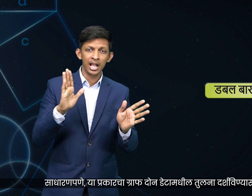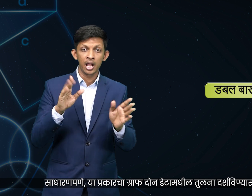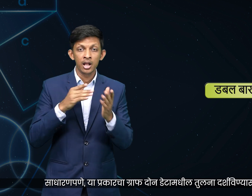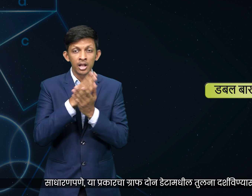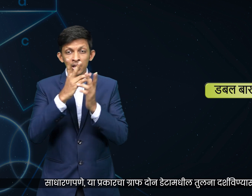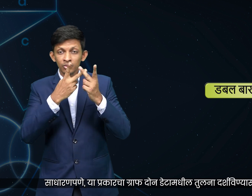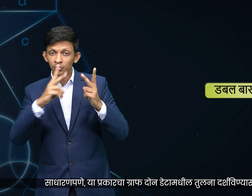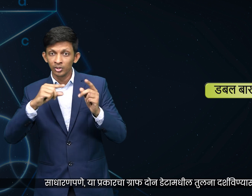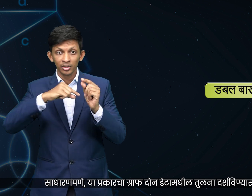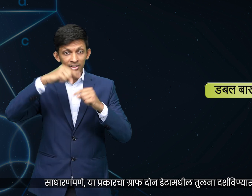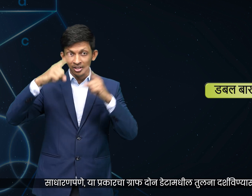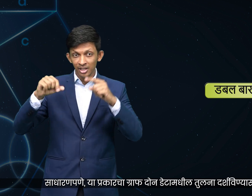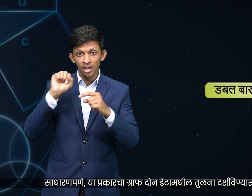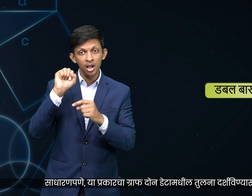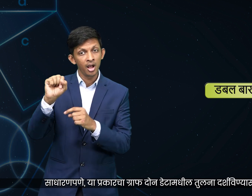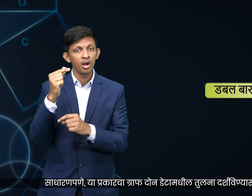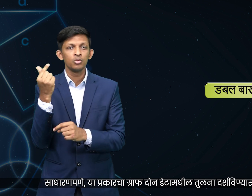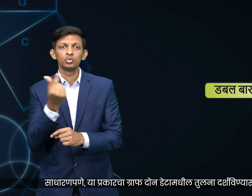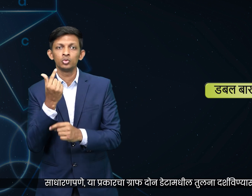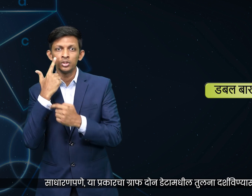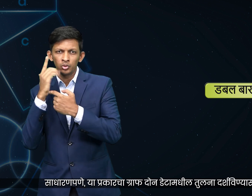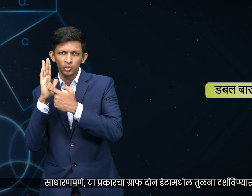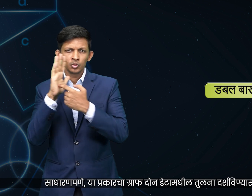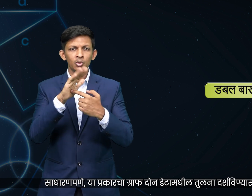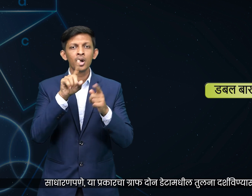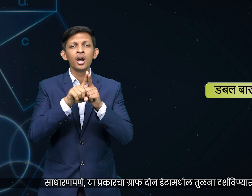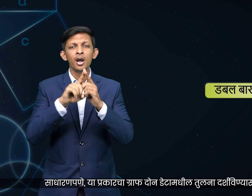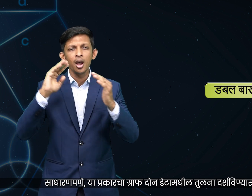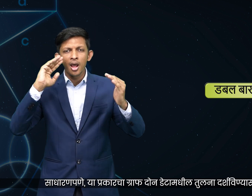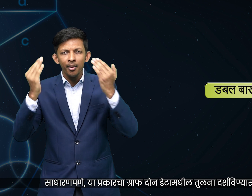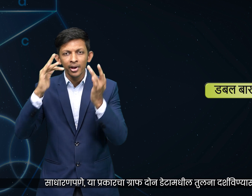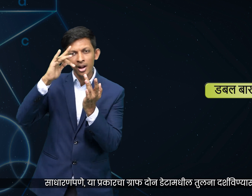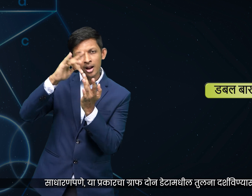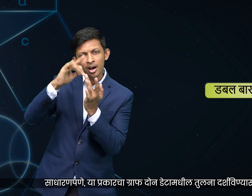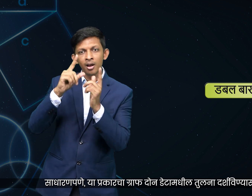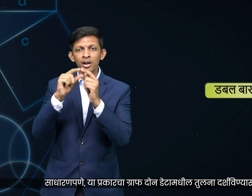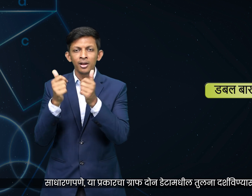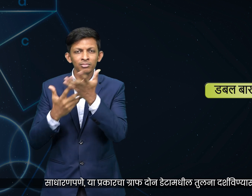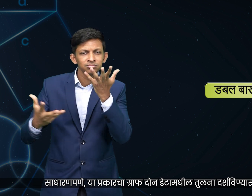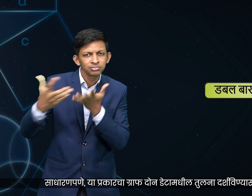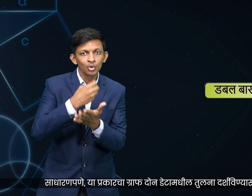साधारणपणे या प्रकारचा ग्राफ दोन डेटामधील तुलना दर्शवण्यासाठी वापरला जातो.